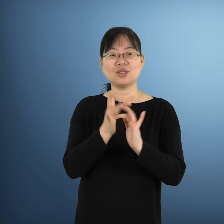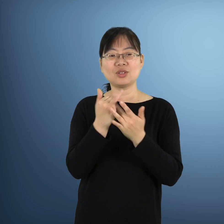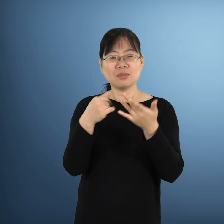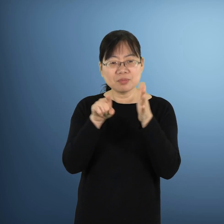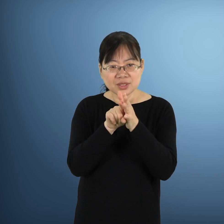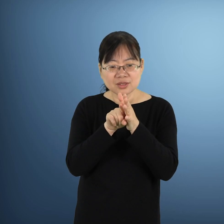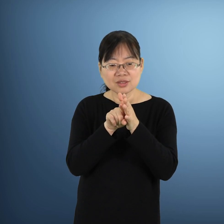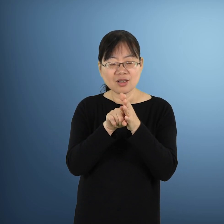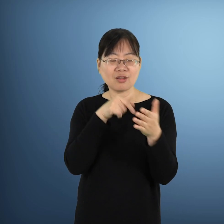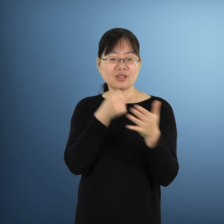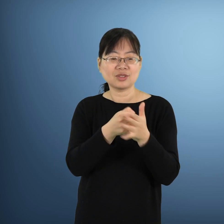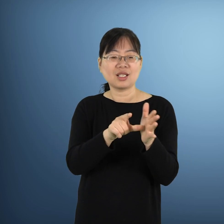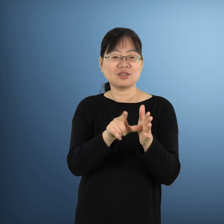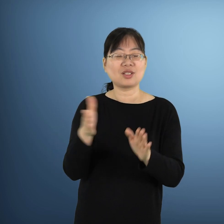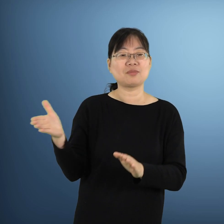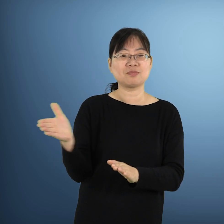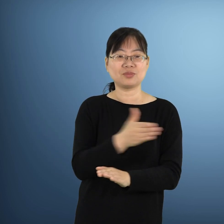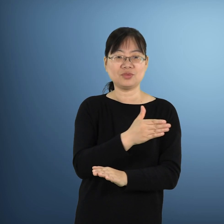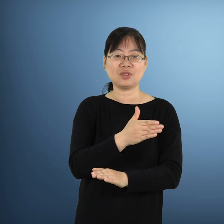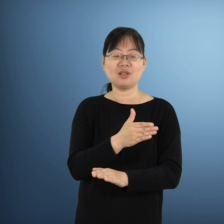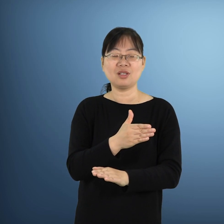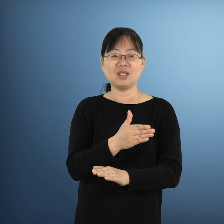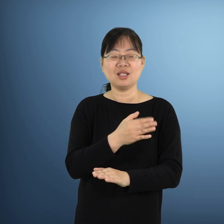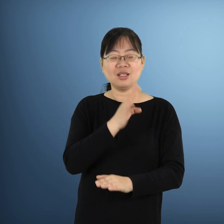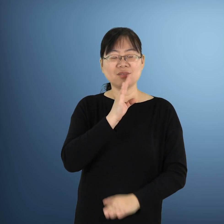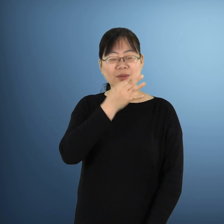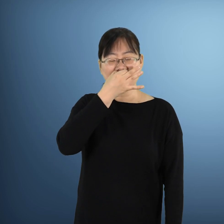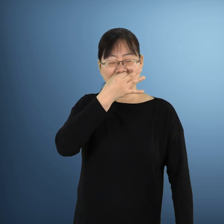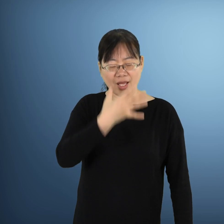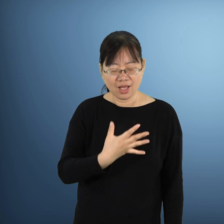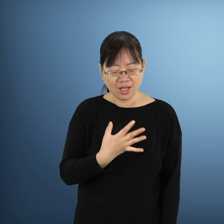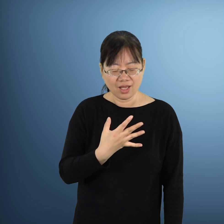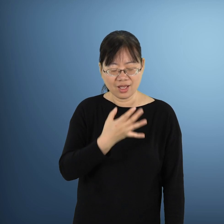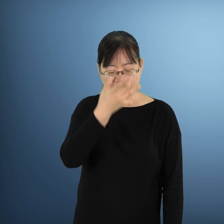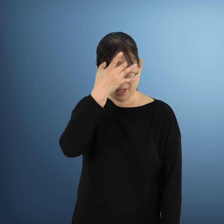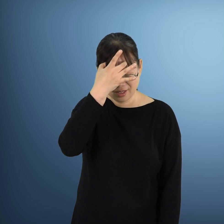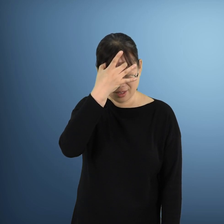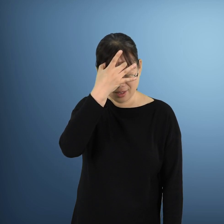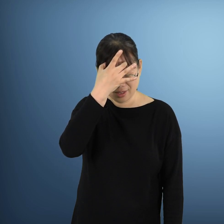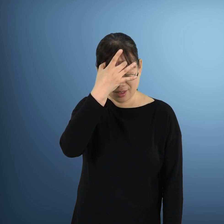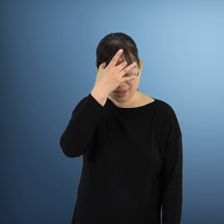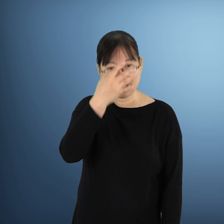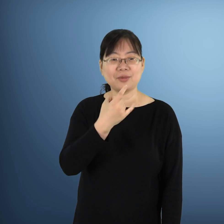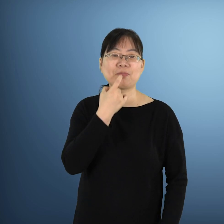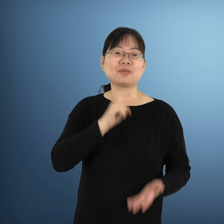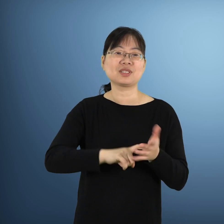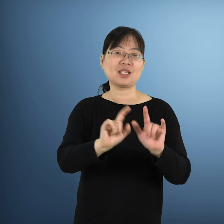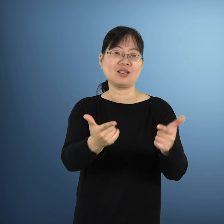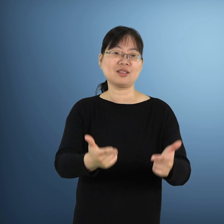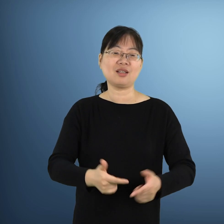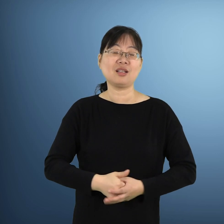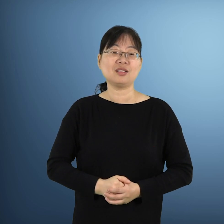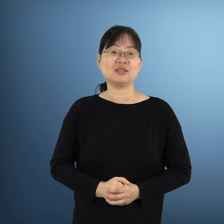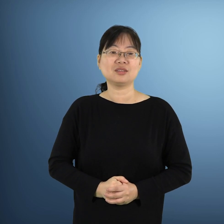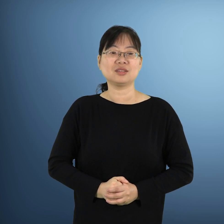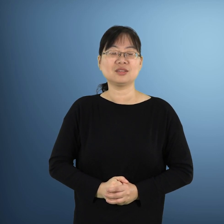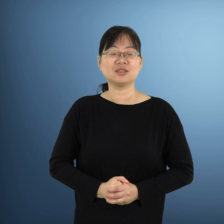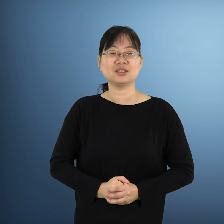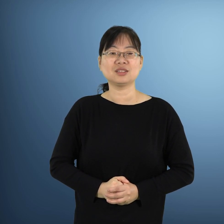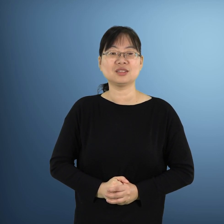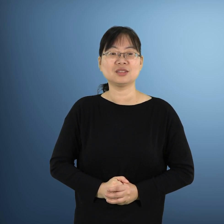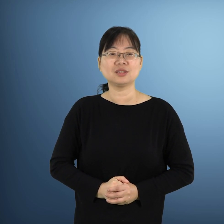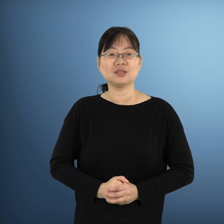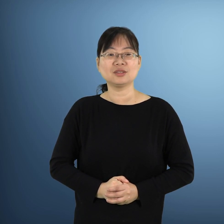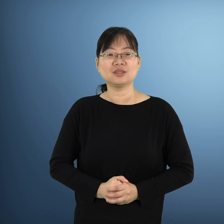예수를 믿기로 한 순간부터 힘겹고 버거운 겁니다. 만만치 않은 겁니다. 그러니까